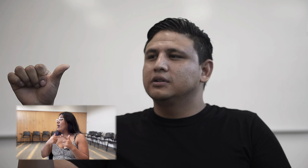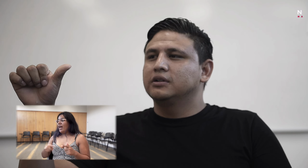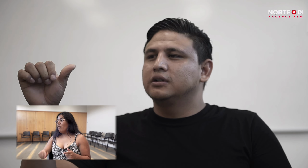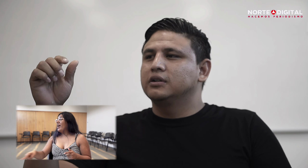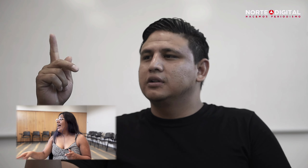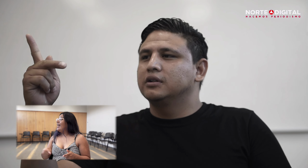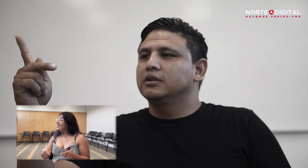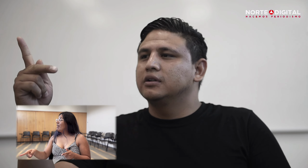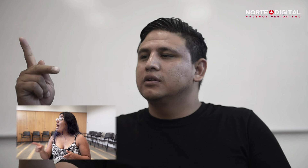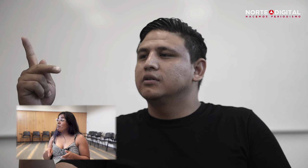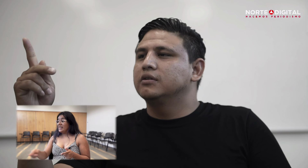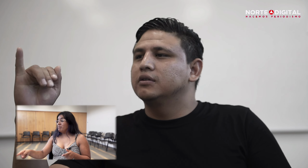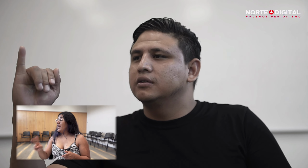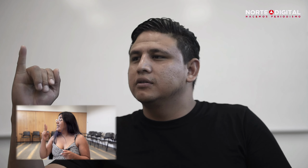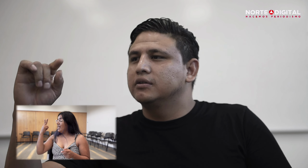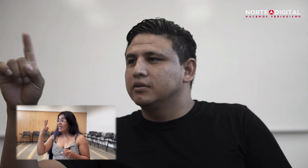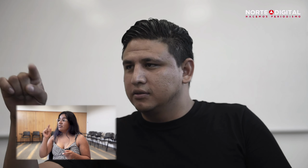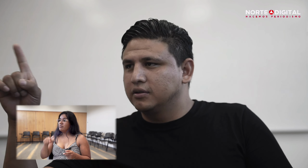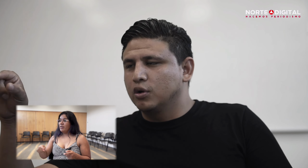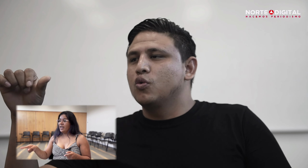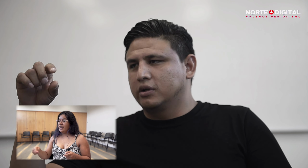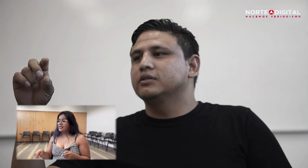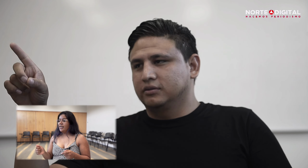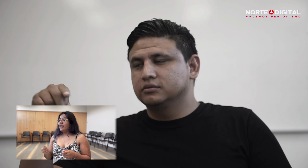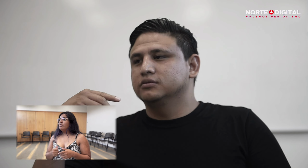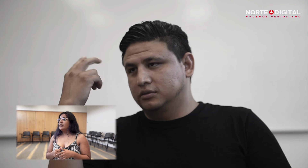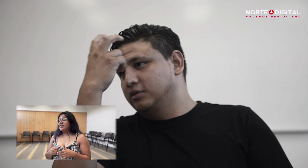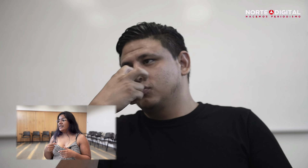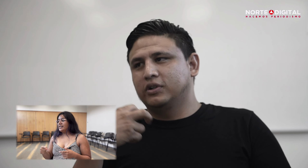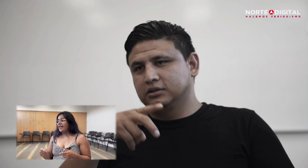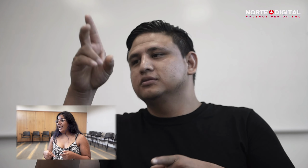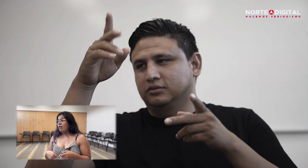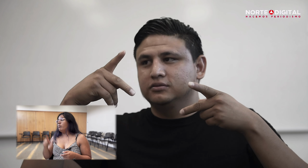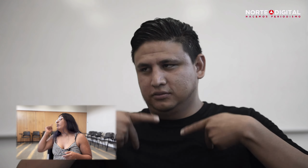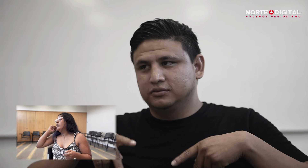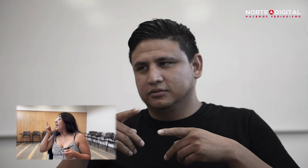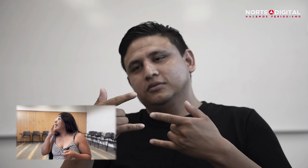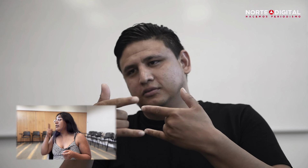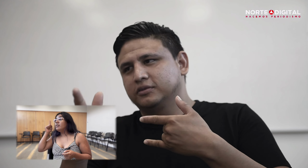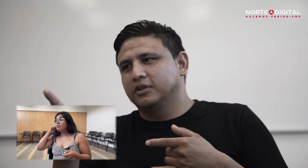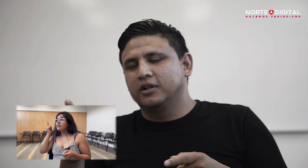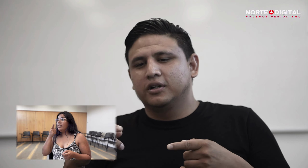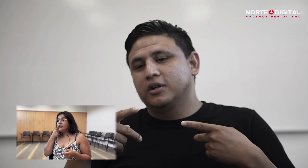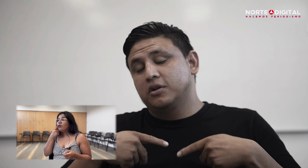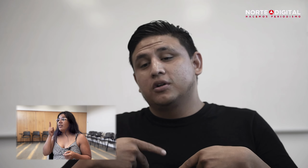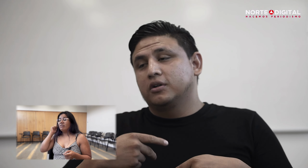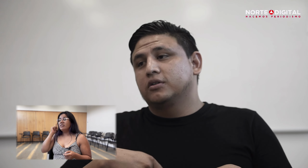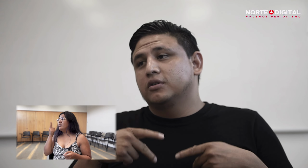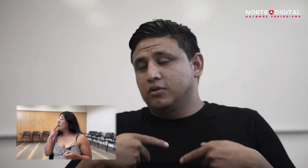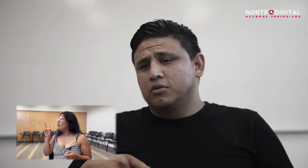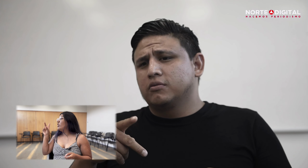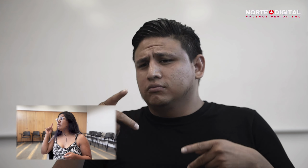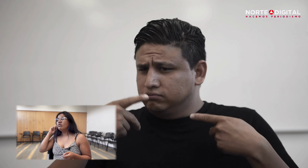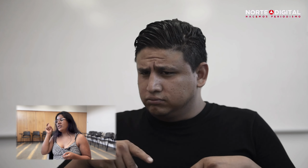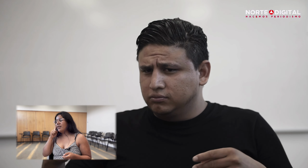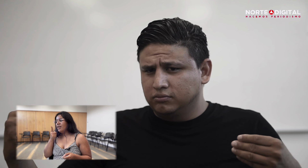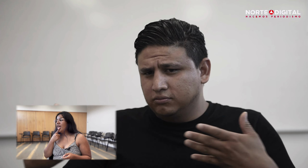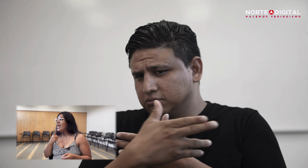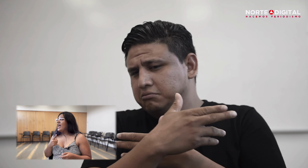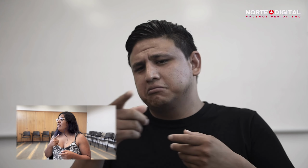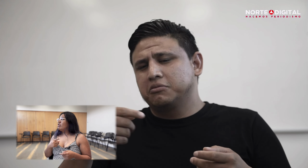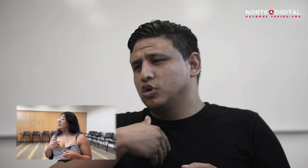le dispararon a ambas piernas, a las dos piernas. Entonces dice que pues él es una persona sorda, entonces no